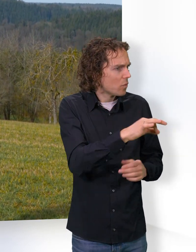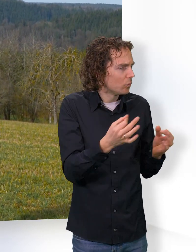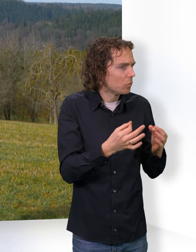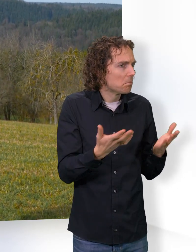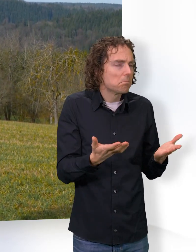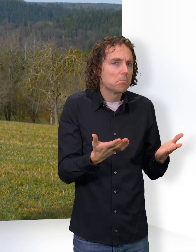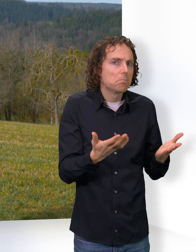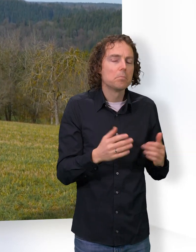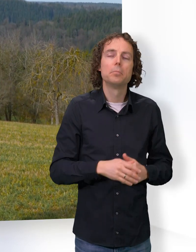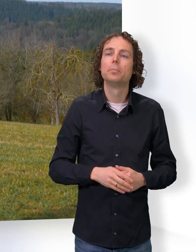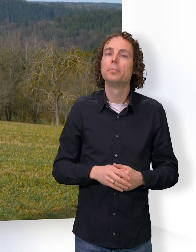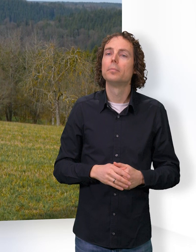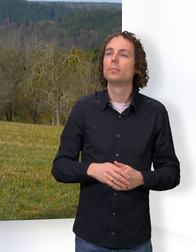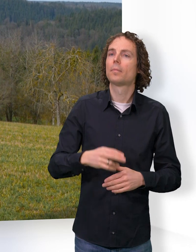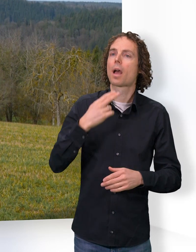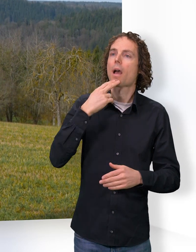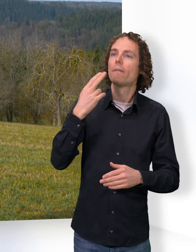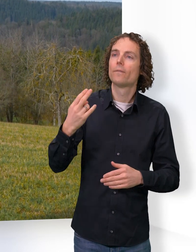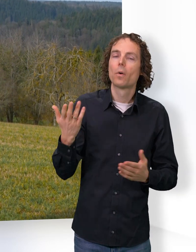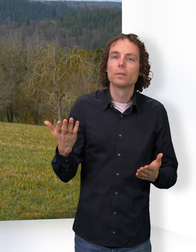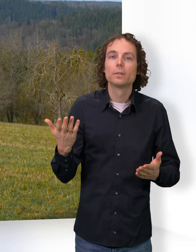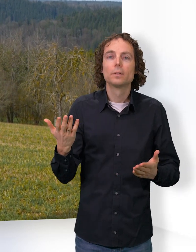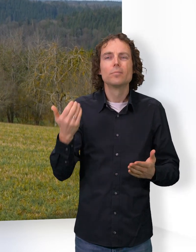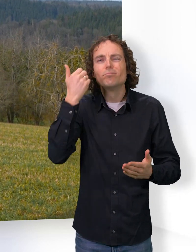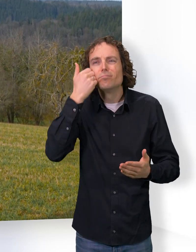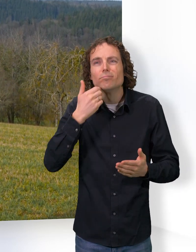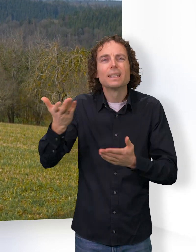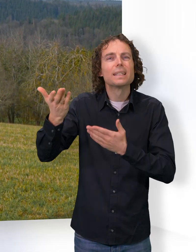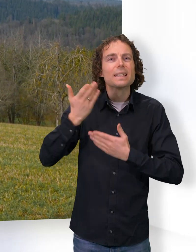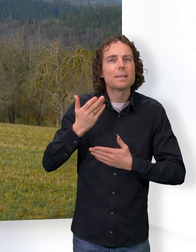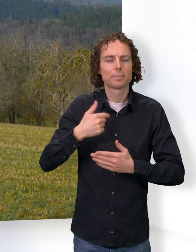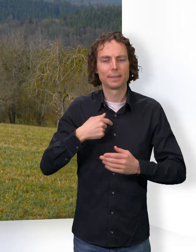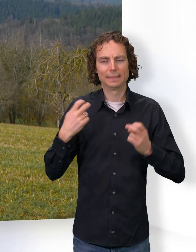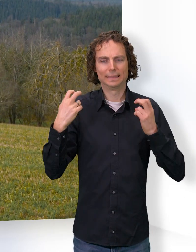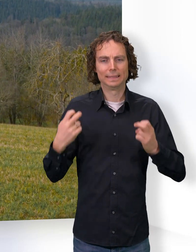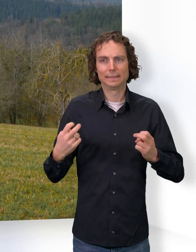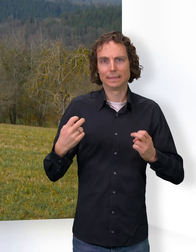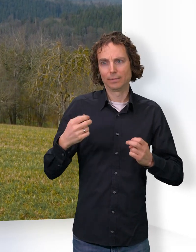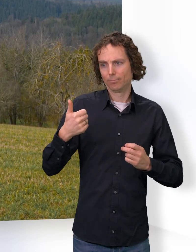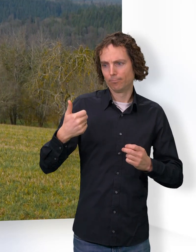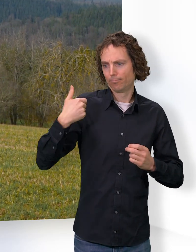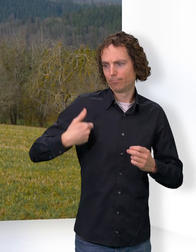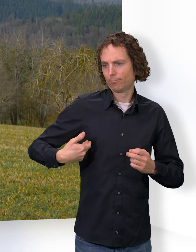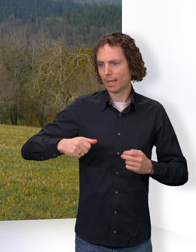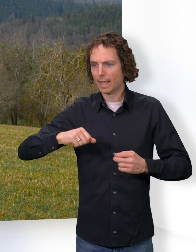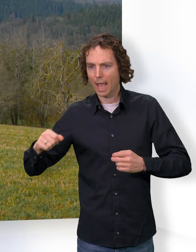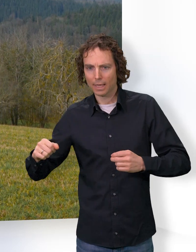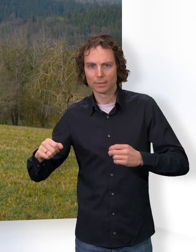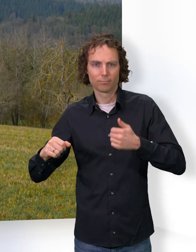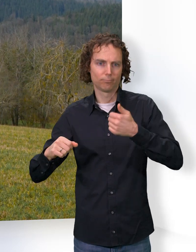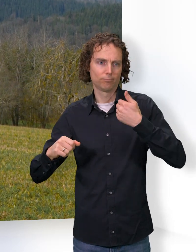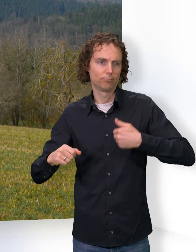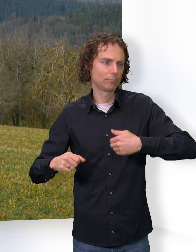tue? Sie sprachen zu ihm: Gib uns, dass wir sitzen, einer zu deiner Rechten und einer zu deiner